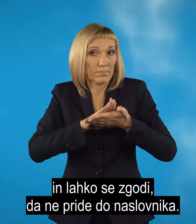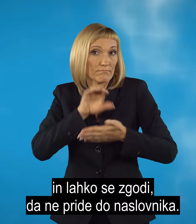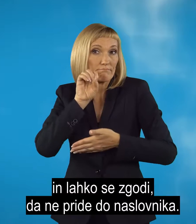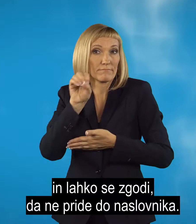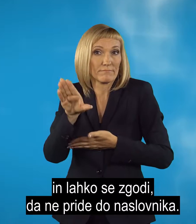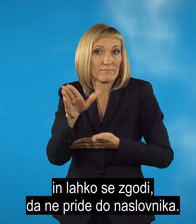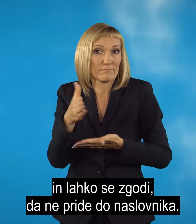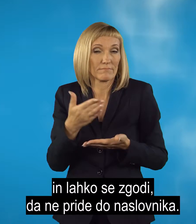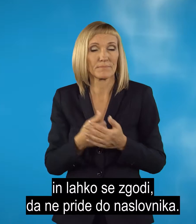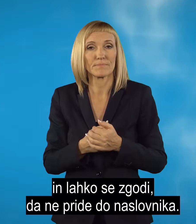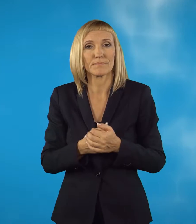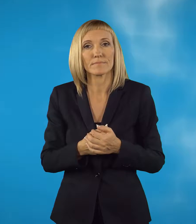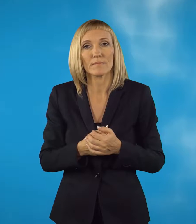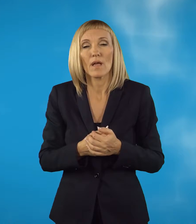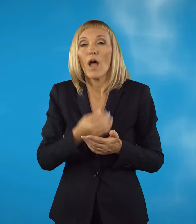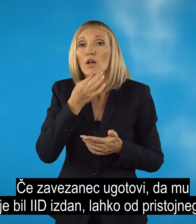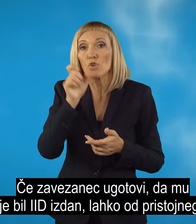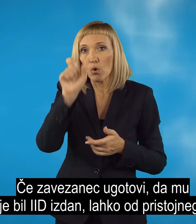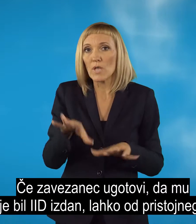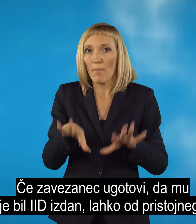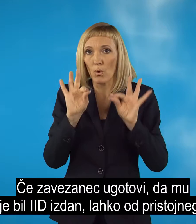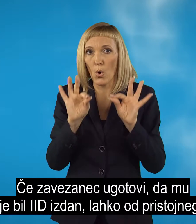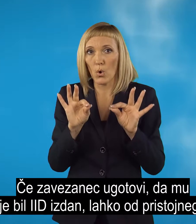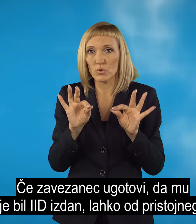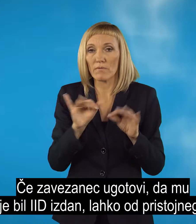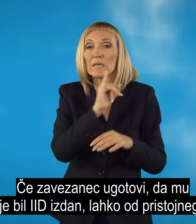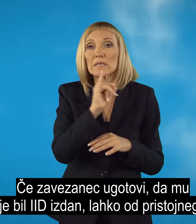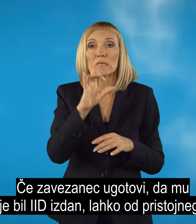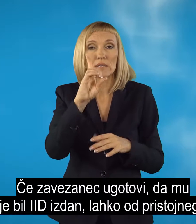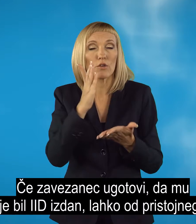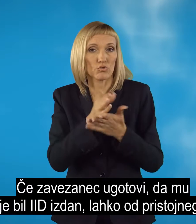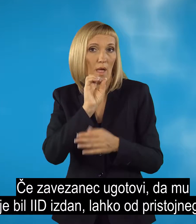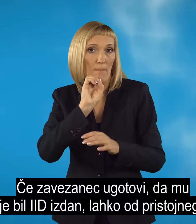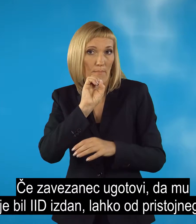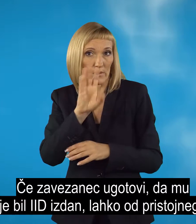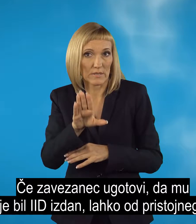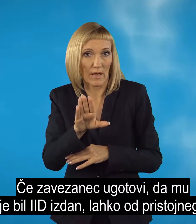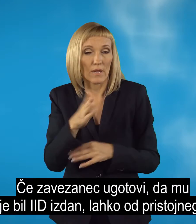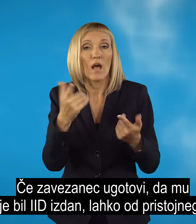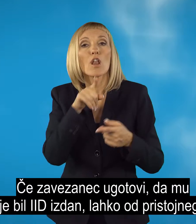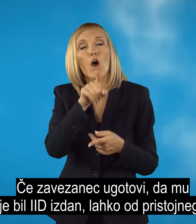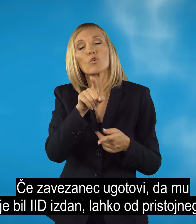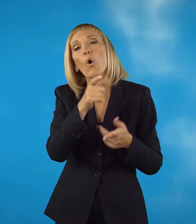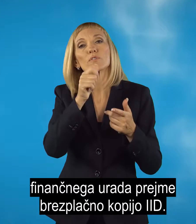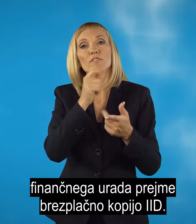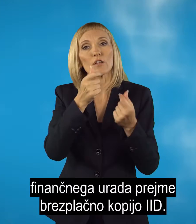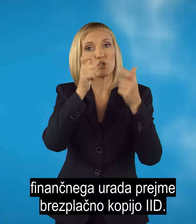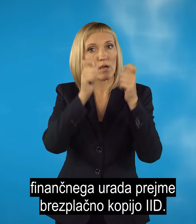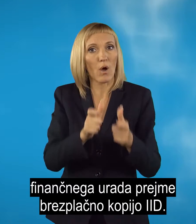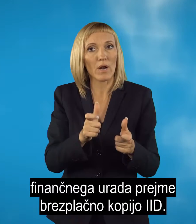naslovnika. Če zavezanec ugotovi, da mu je bil IID izdan, lahko od pristojnega finančnega urada